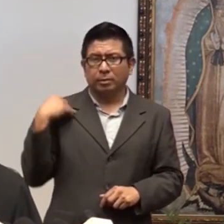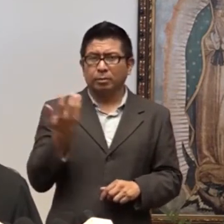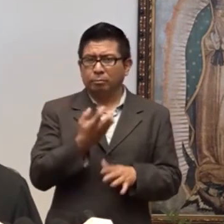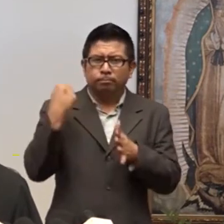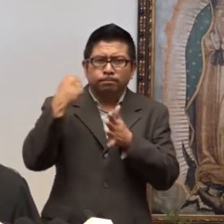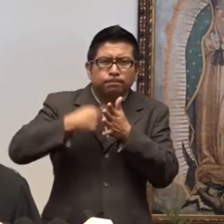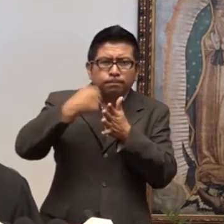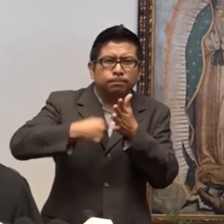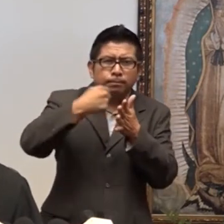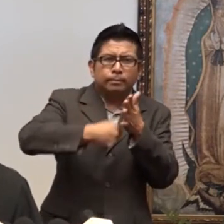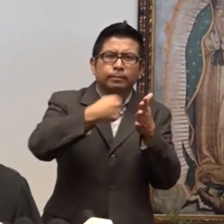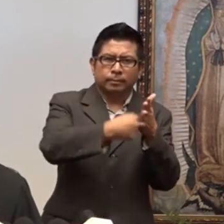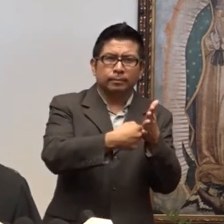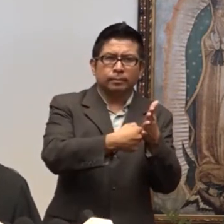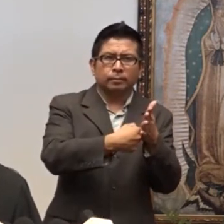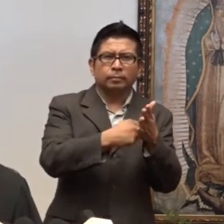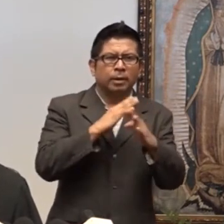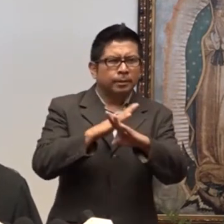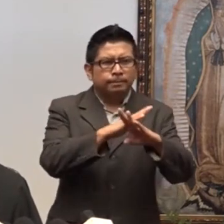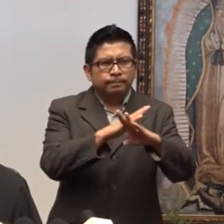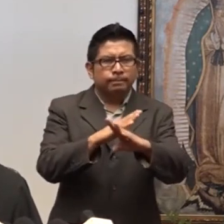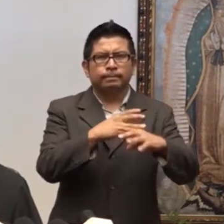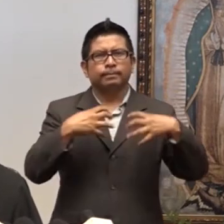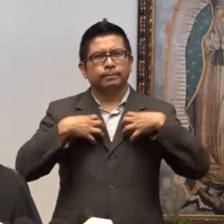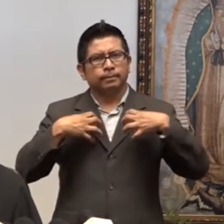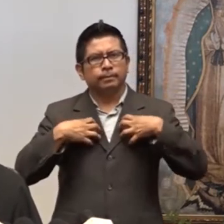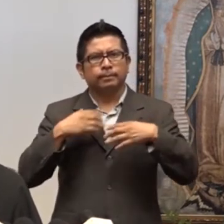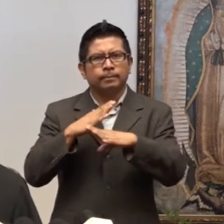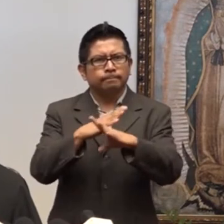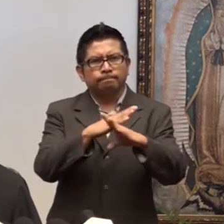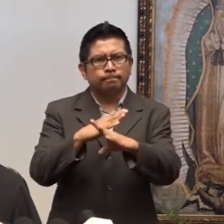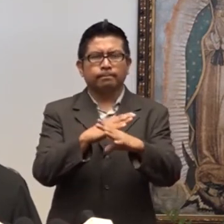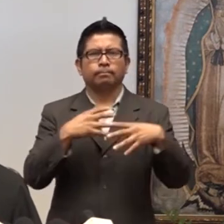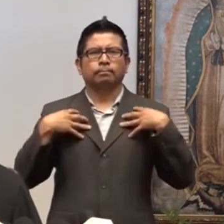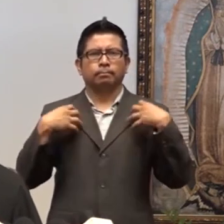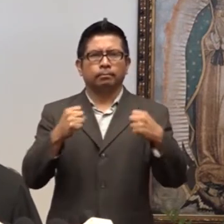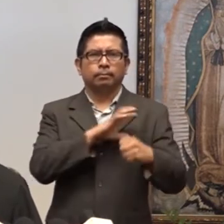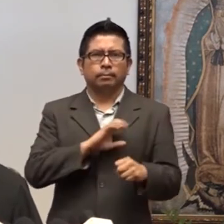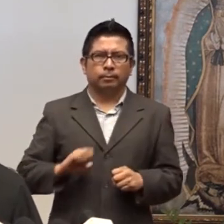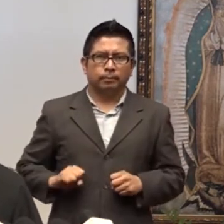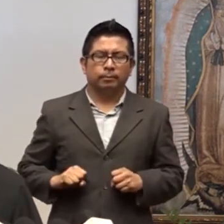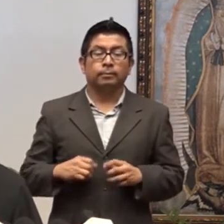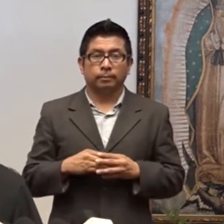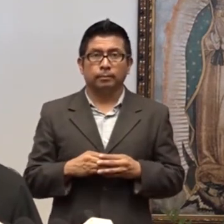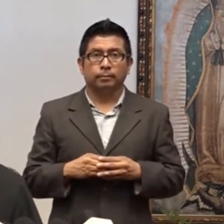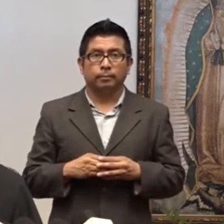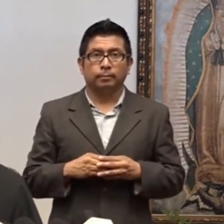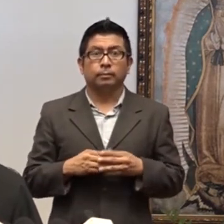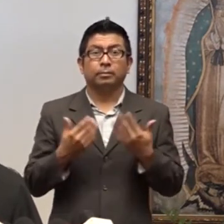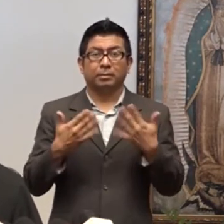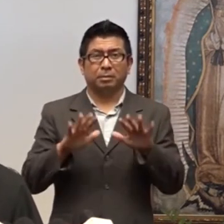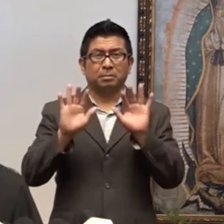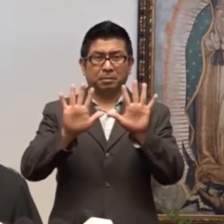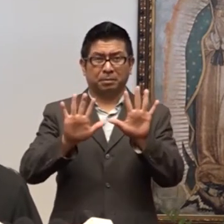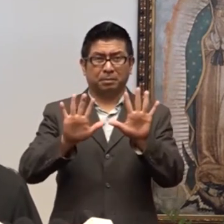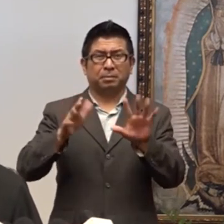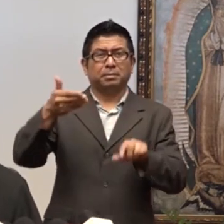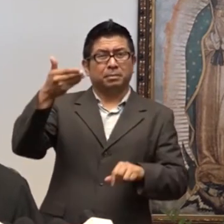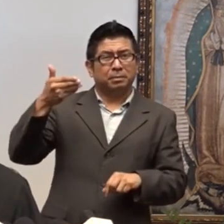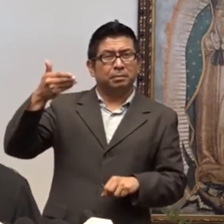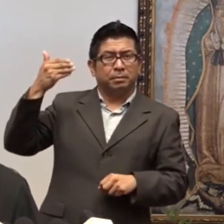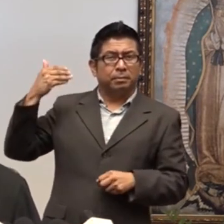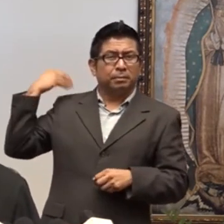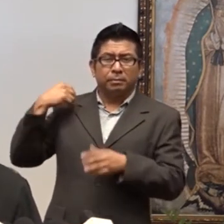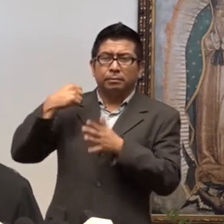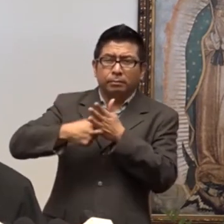esta gran lucha por la defensa de la vida y de la salud del salvador ya por más de 10 años